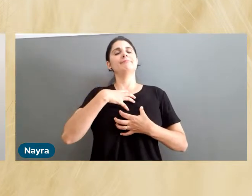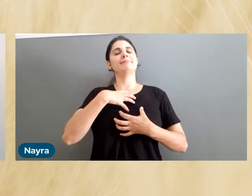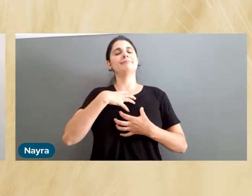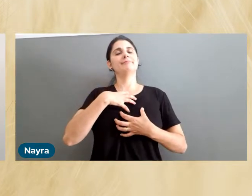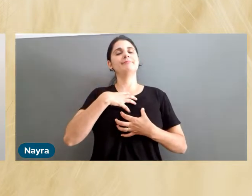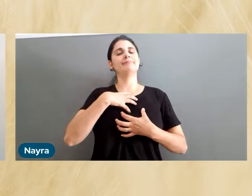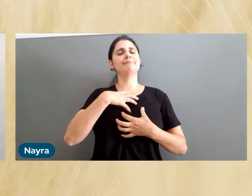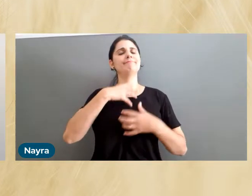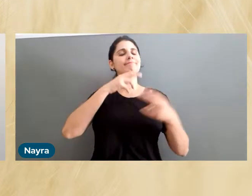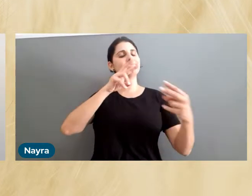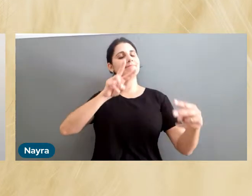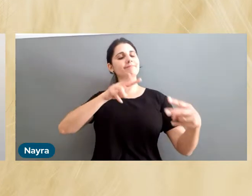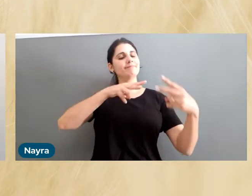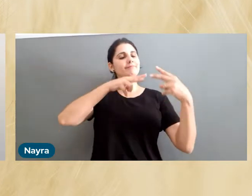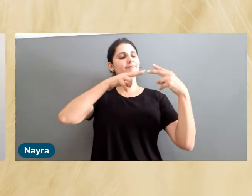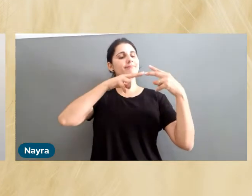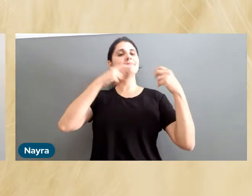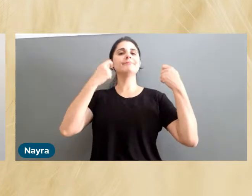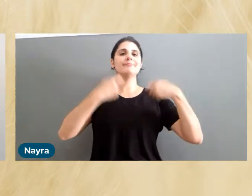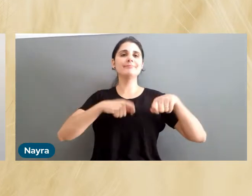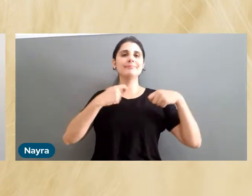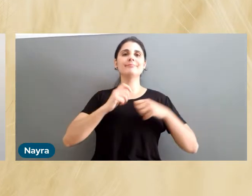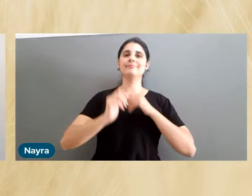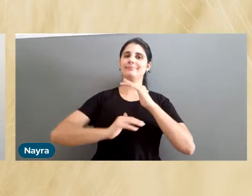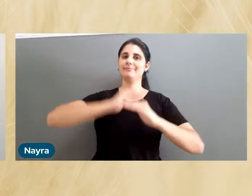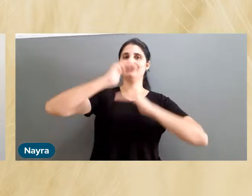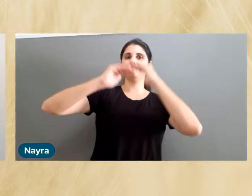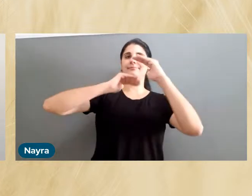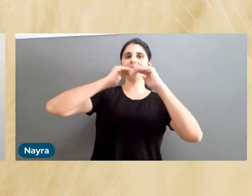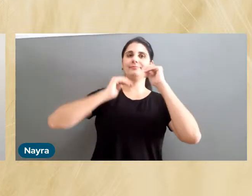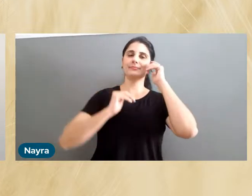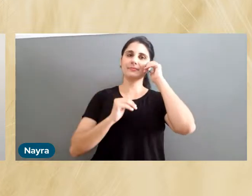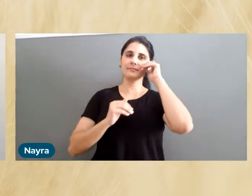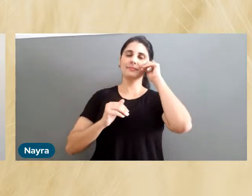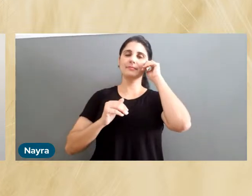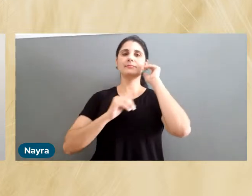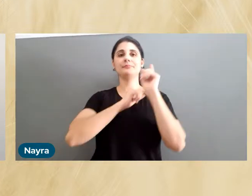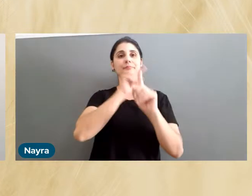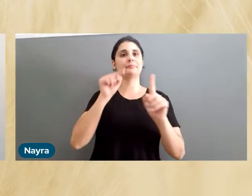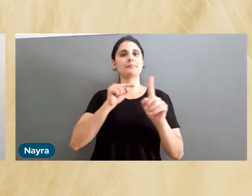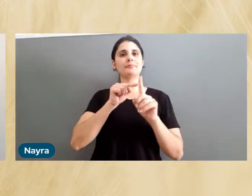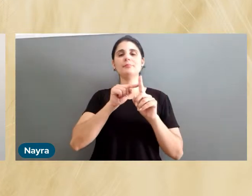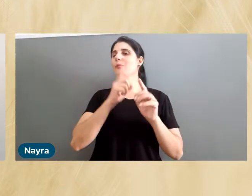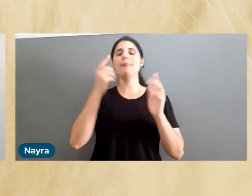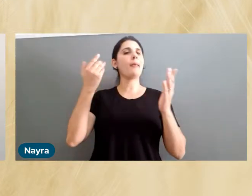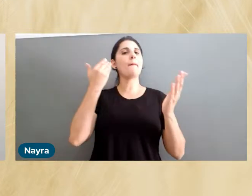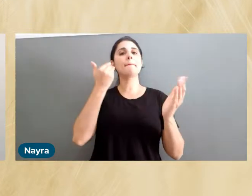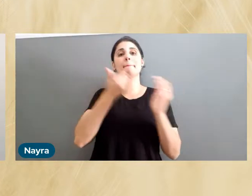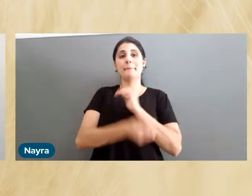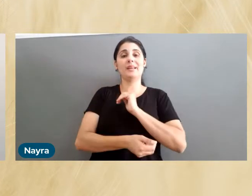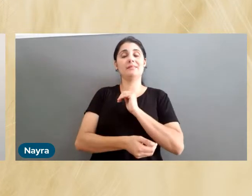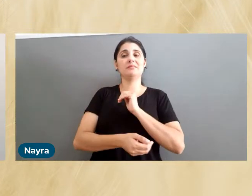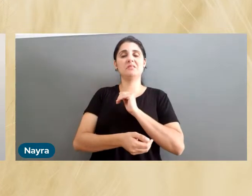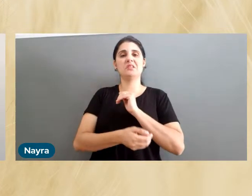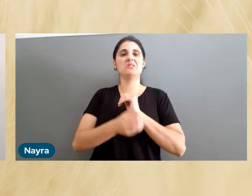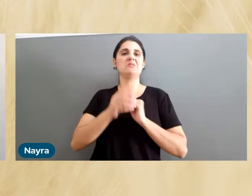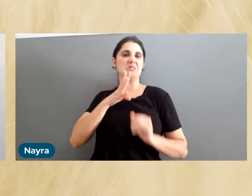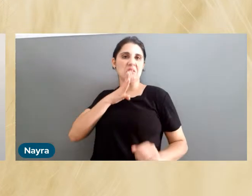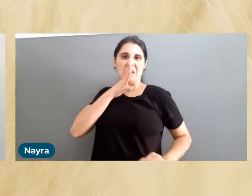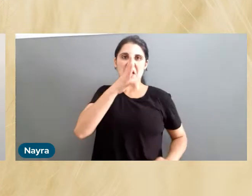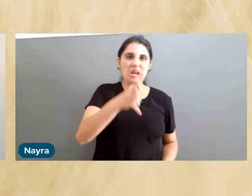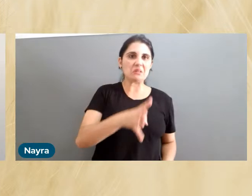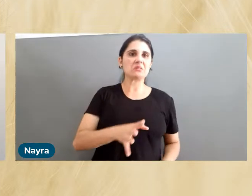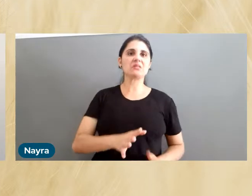que nós temos necessidade de desenvolver, a fim de que nós não nos percamos em juízos apressados, a fim de que nós